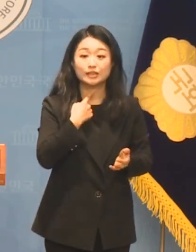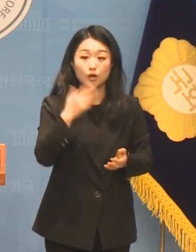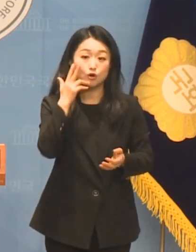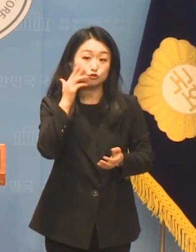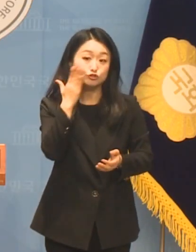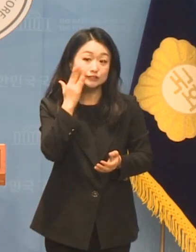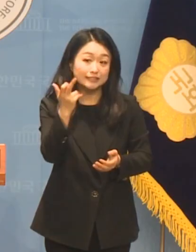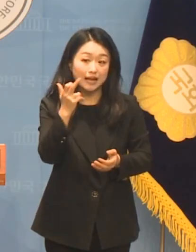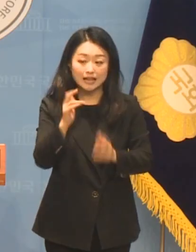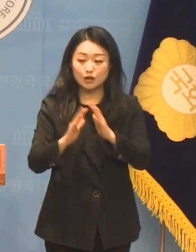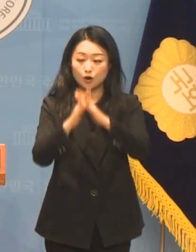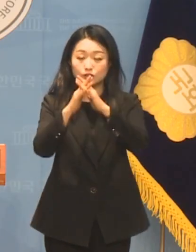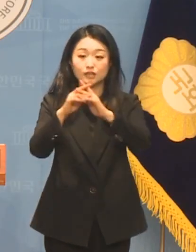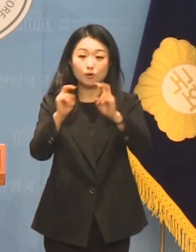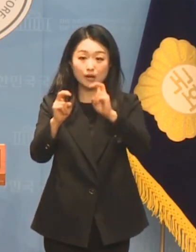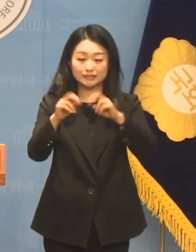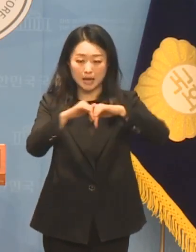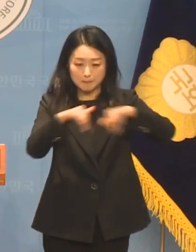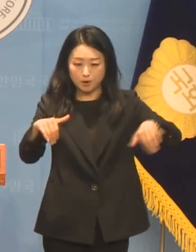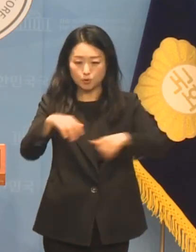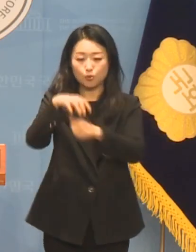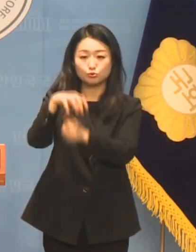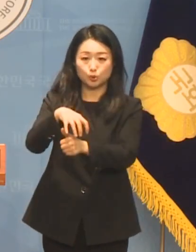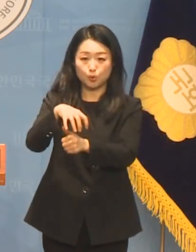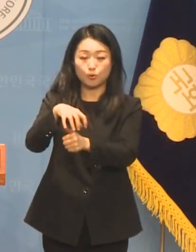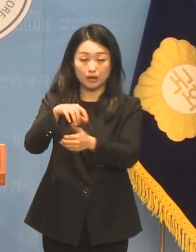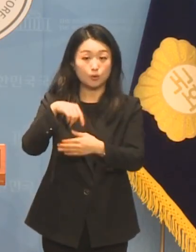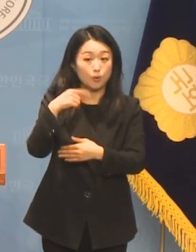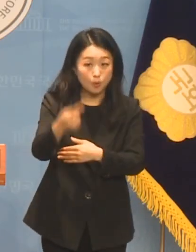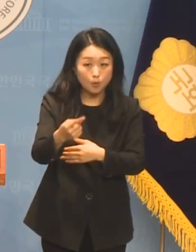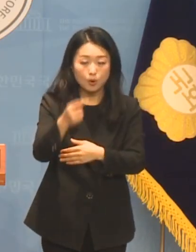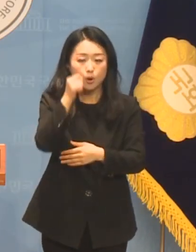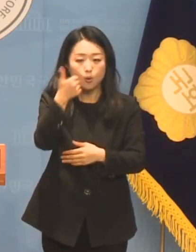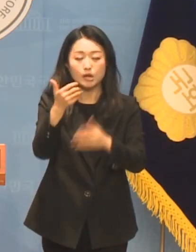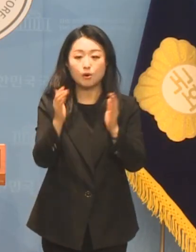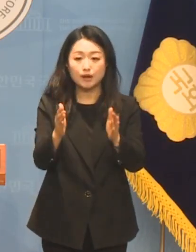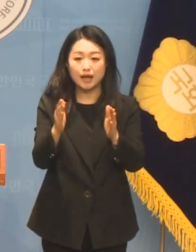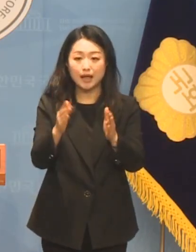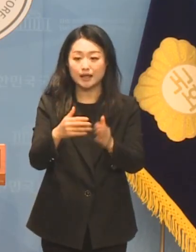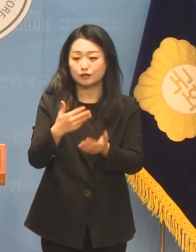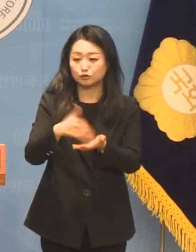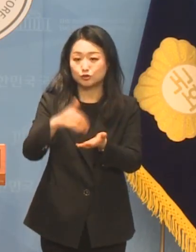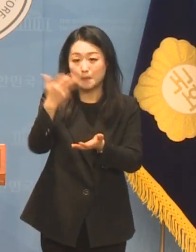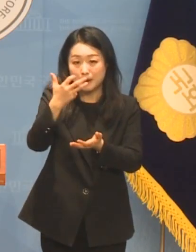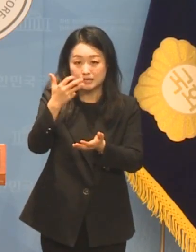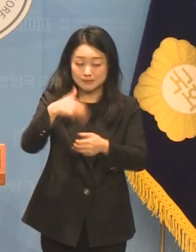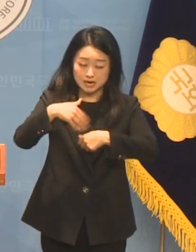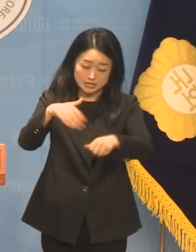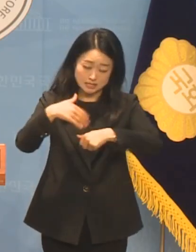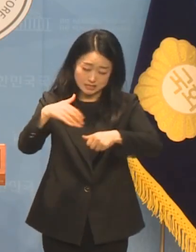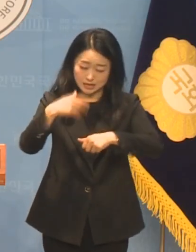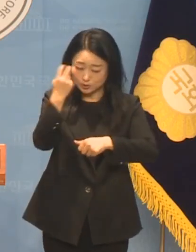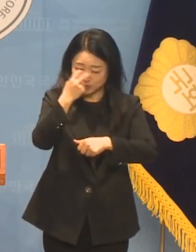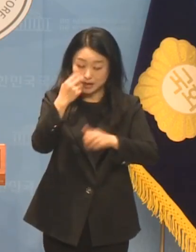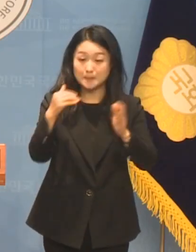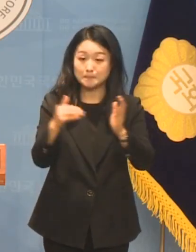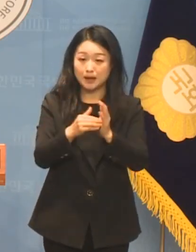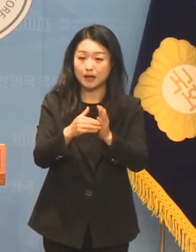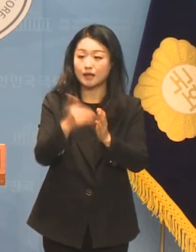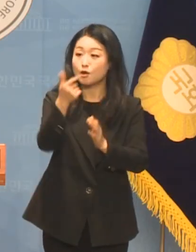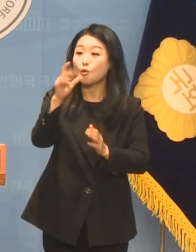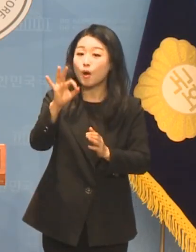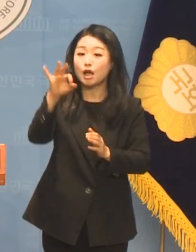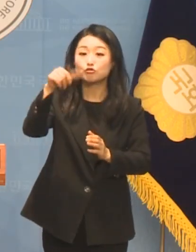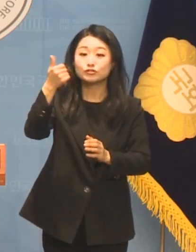지역 건설업자를 별건으로 구속하더니 5개월 동안 80여 차례 불러 조사를 하면서 황운하